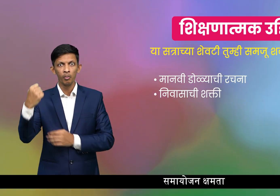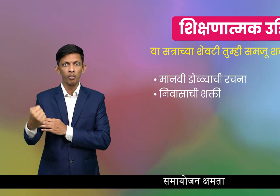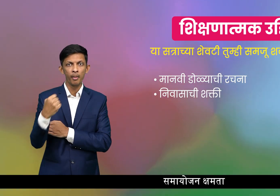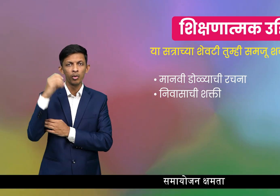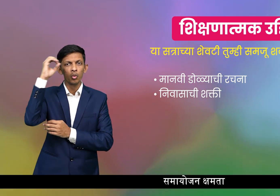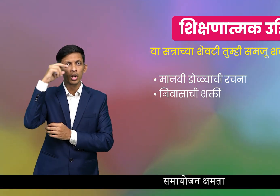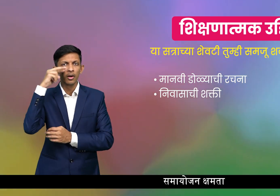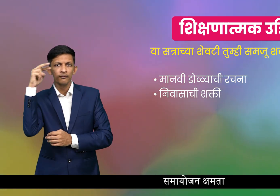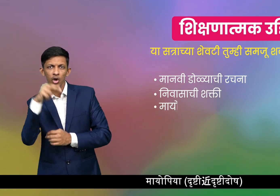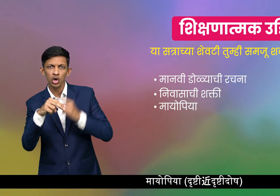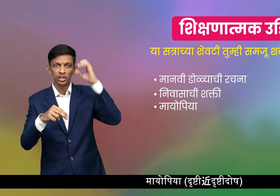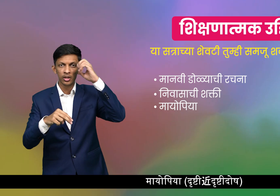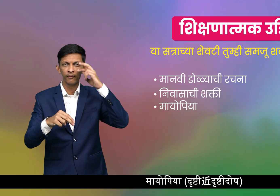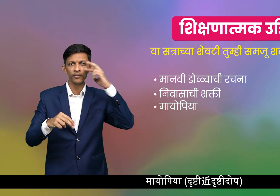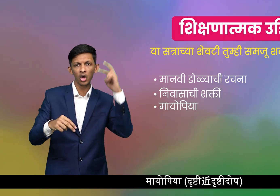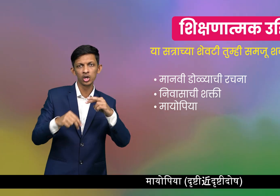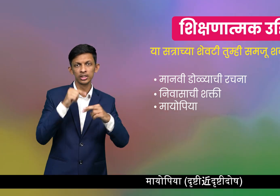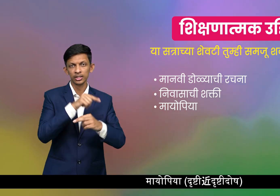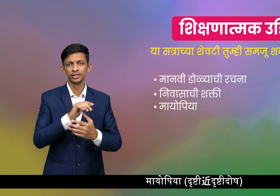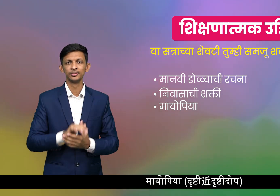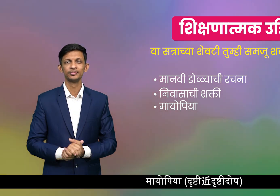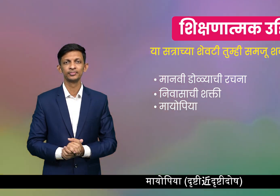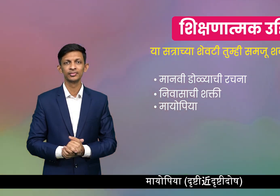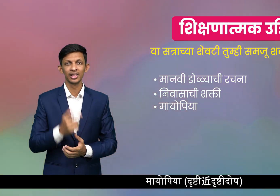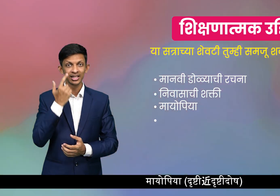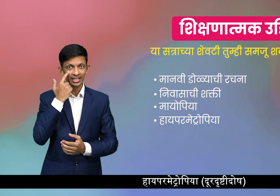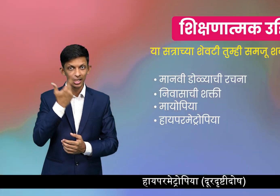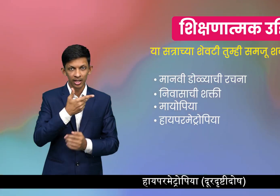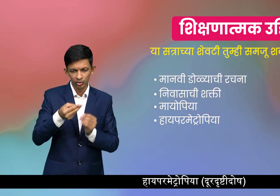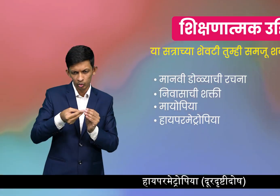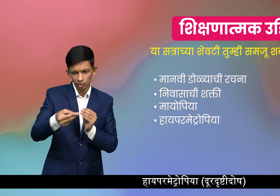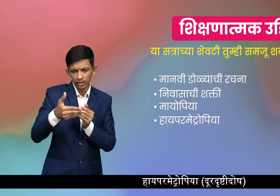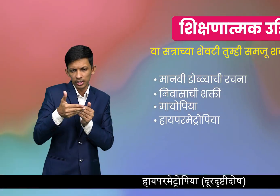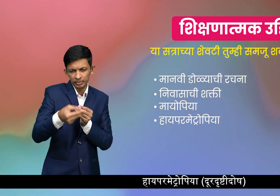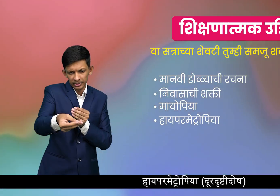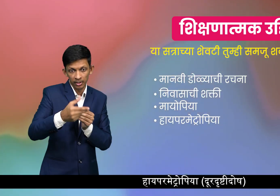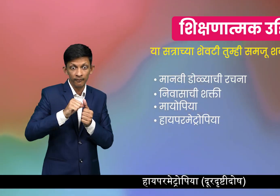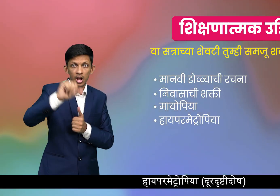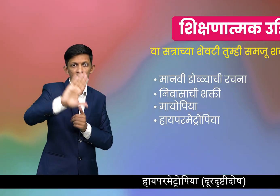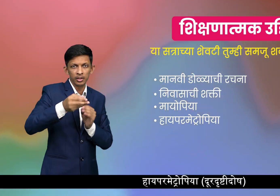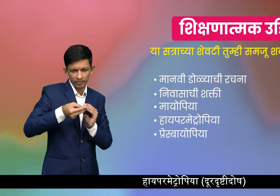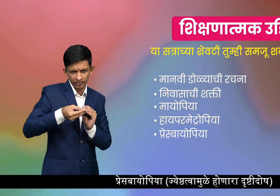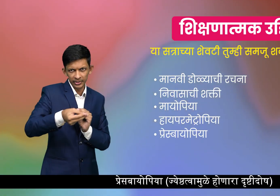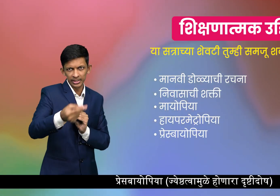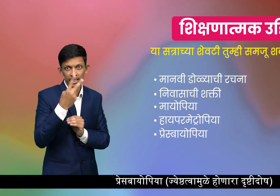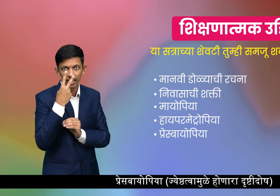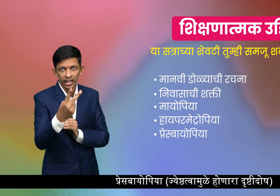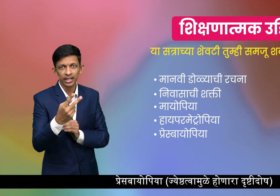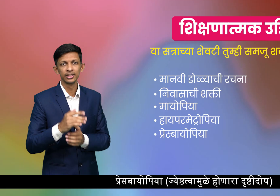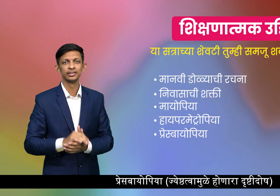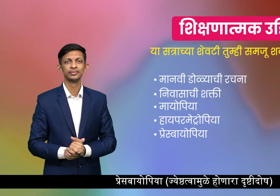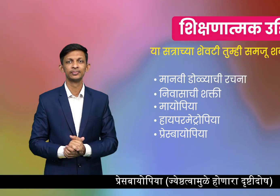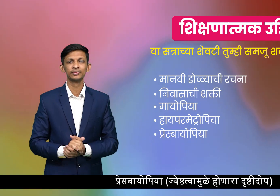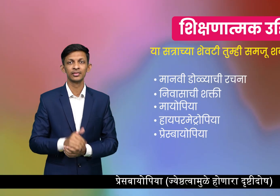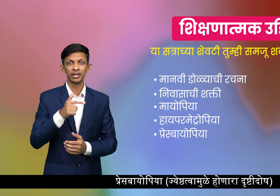समायोजन क्षमता, मायोपिया दृष्टिदोष, हायपरमेट्रोपिया दूरदृष्टिदोष,